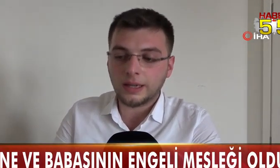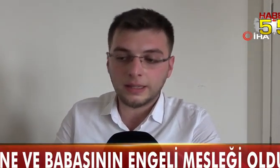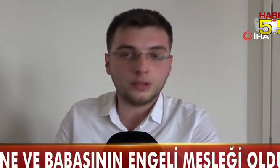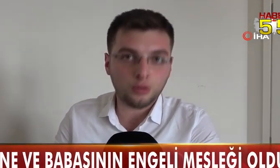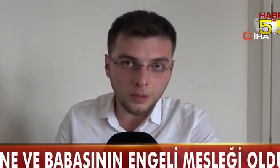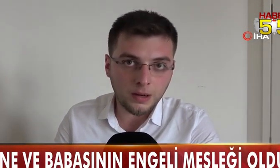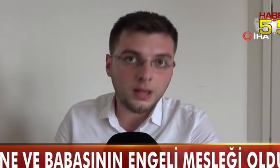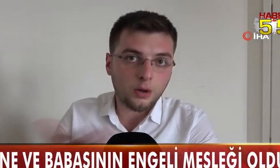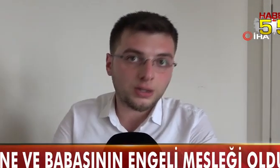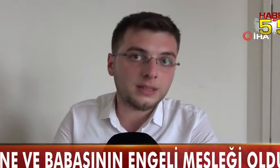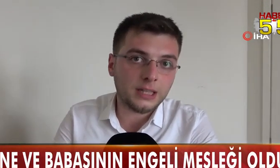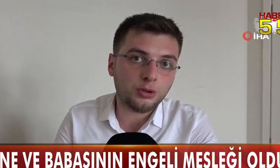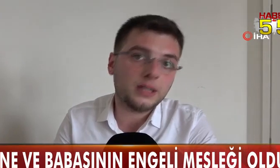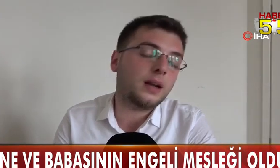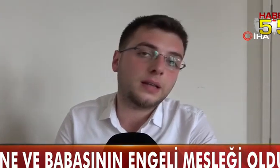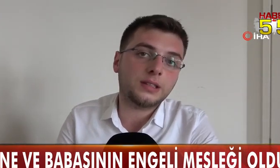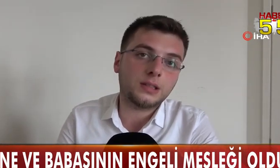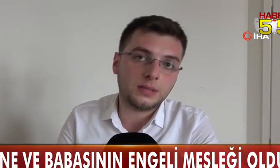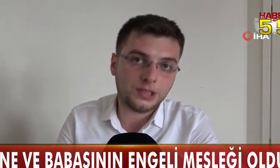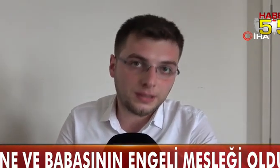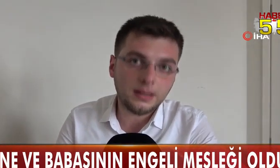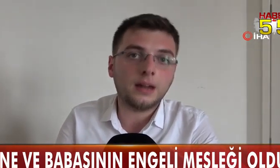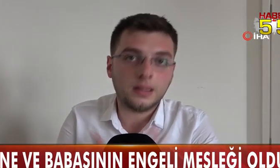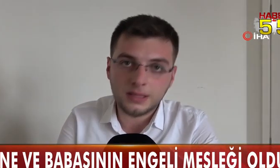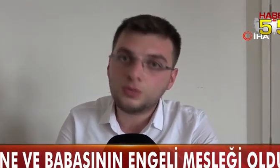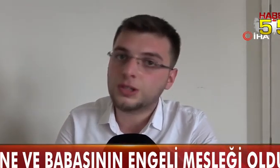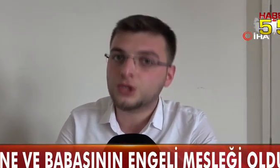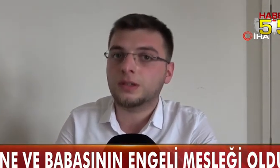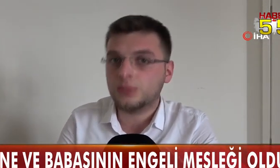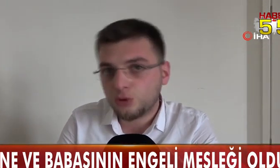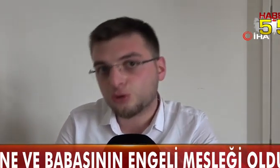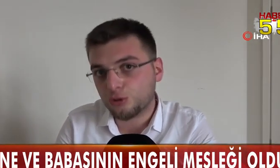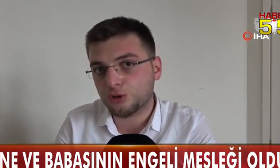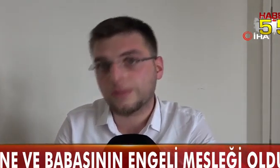daireleri diyorum ama özel sektördeki arkadaşlarımız için de derneğimizde bu çalışmalarımızı yürütüyoruz.